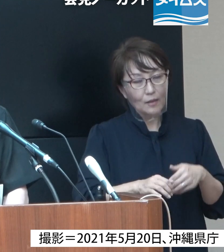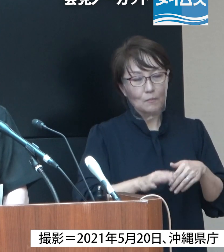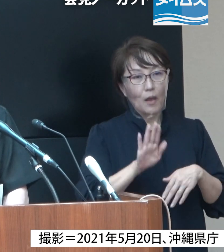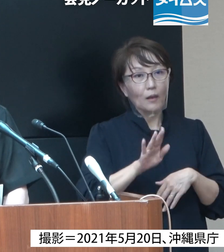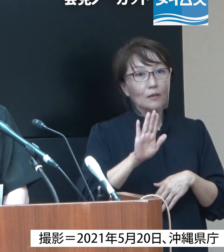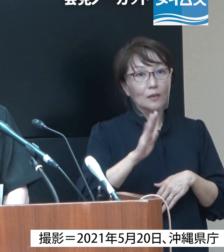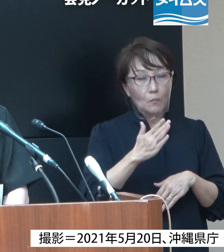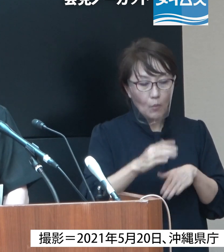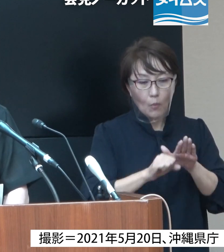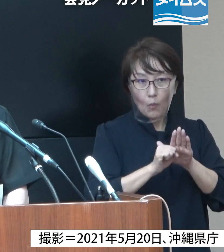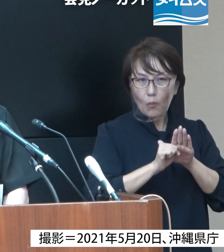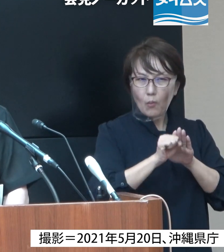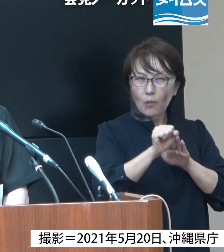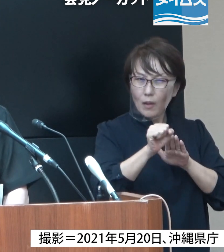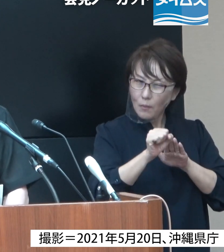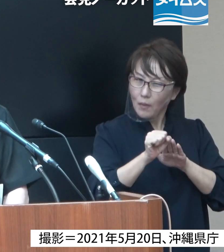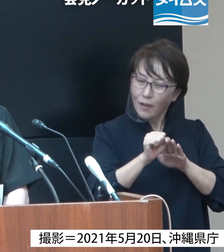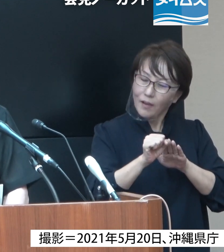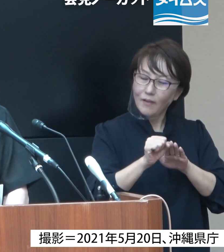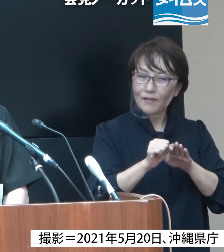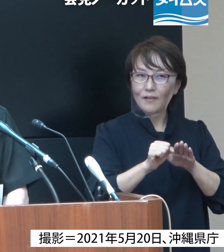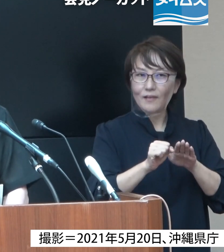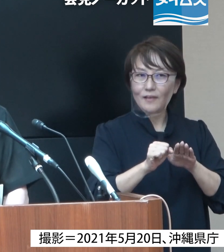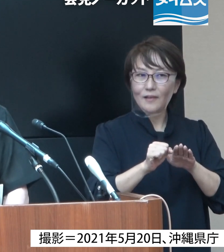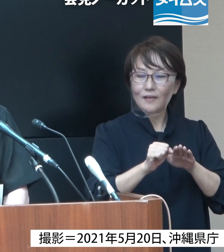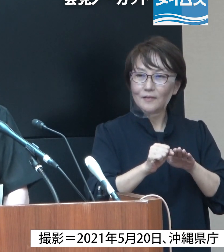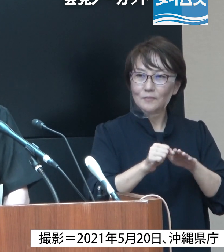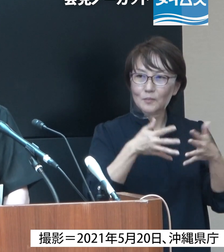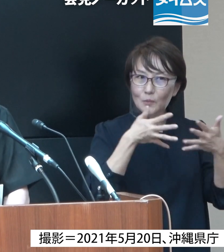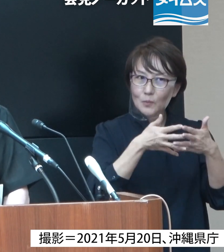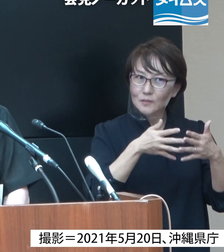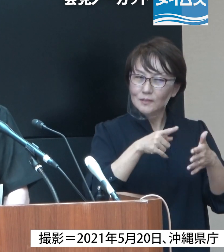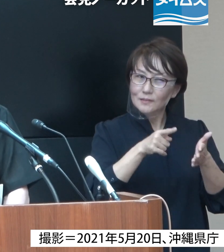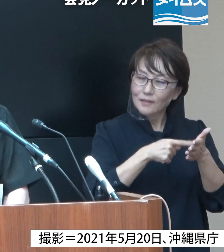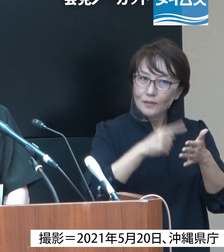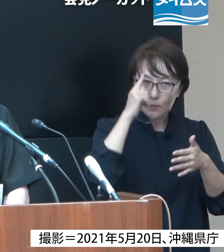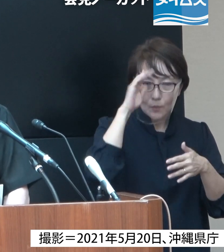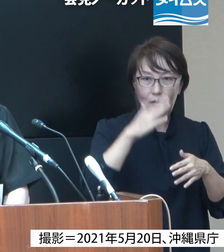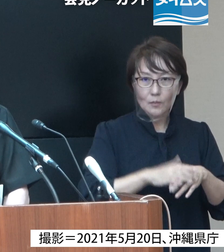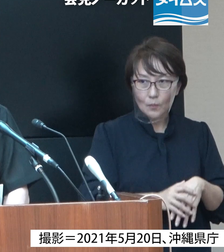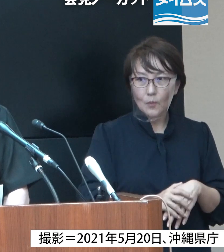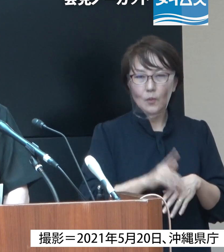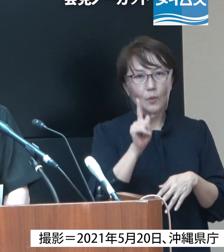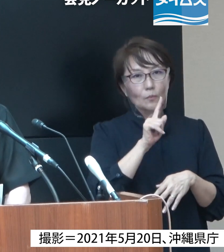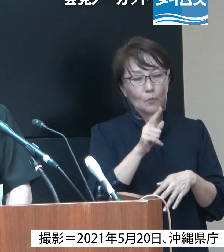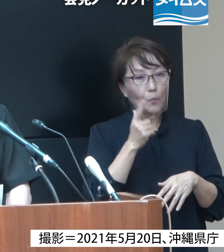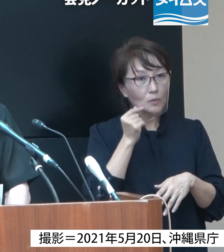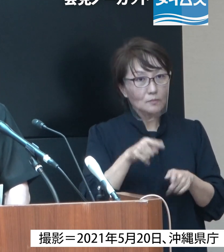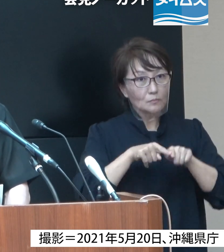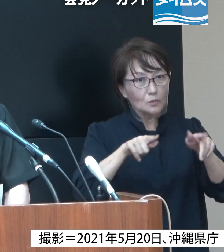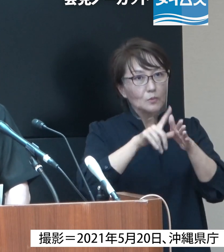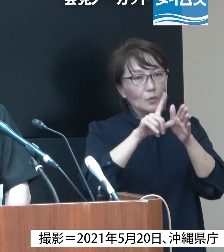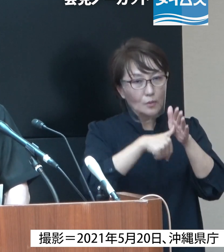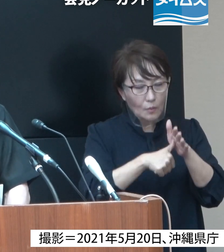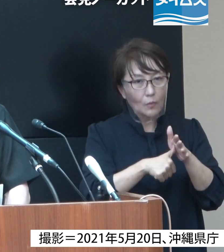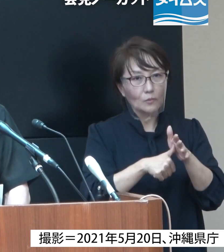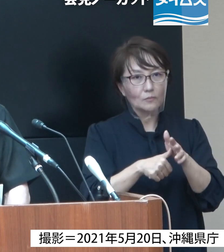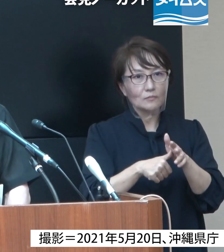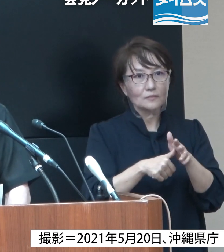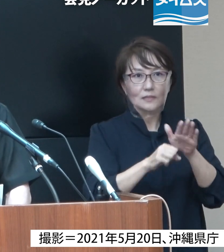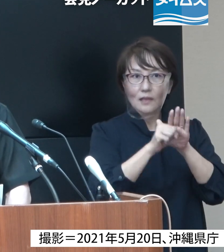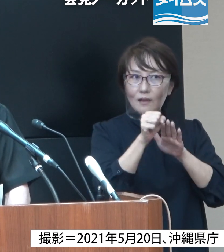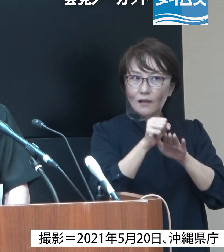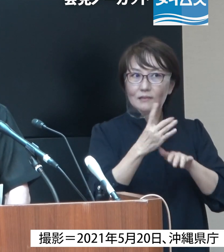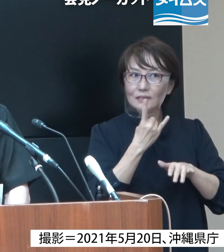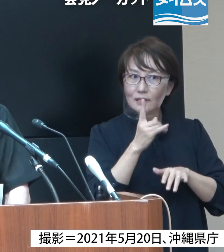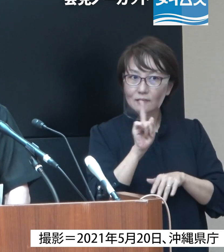ますが、県が緊急事態宣言の対象となった場合ですね、どのような具体的な成果を期待されていますか？ 私たちとし